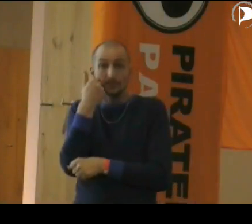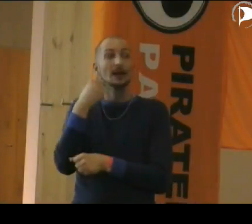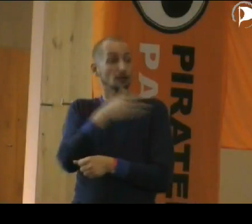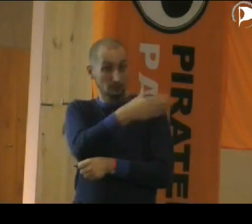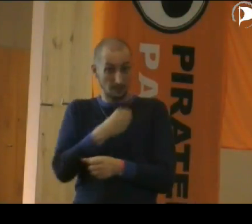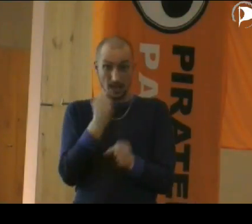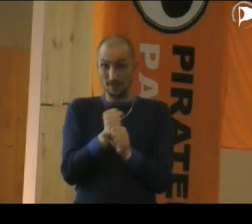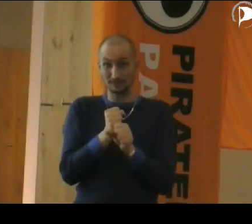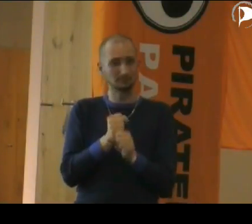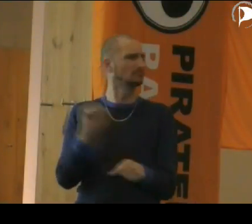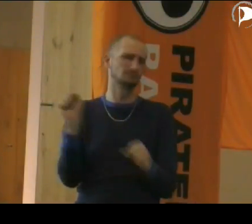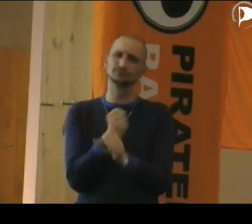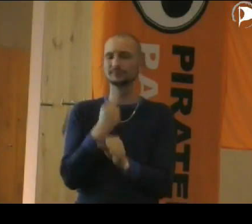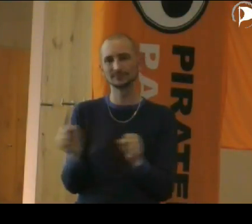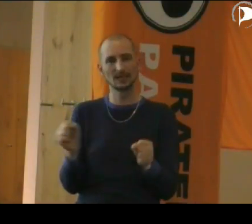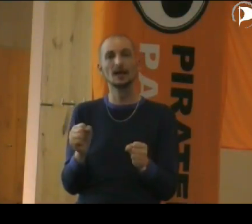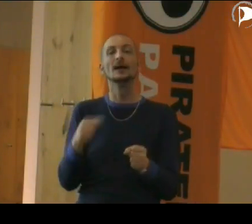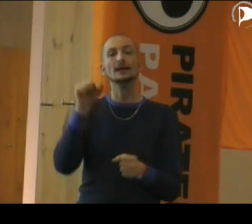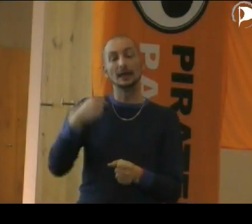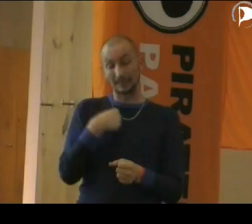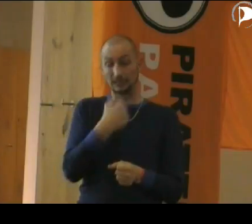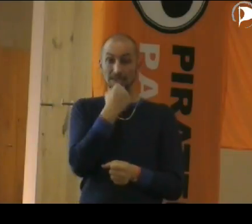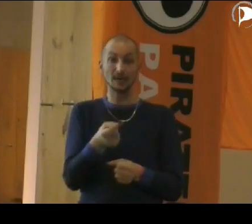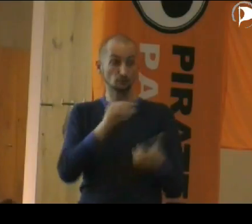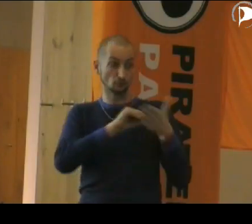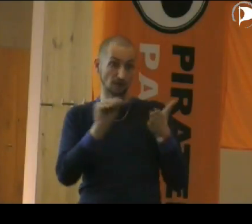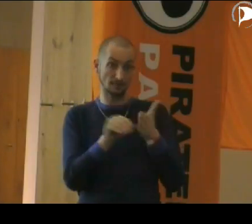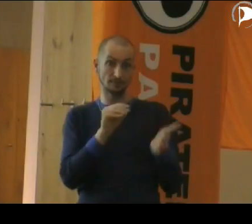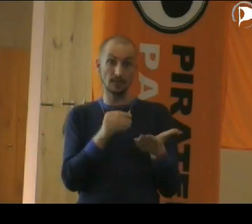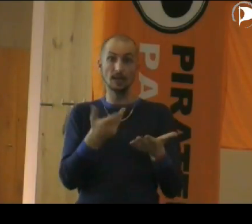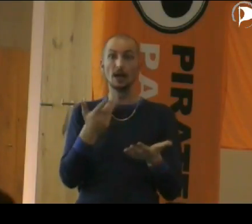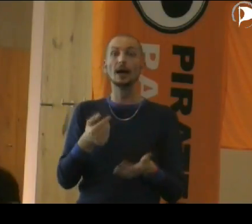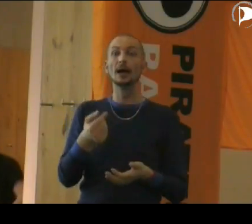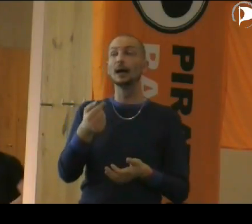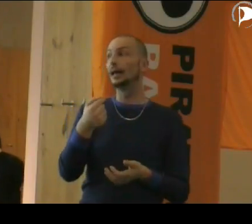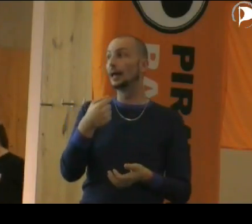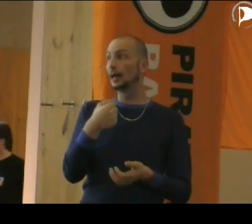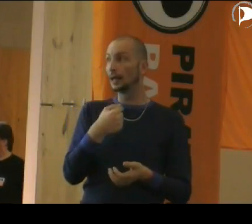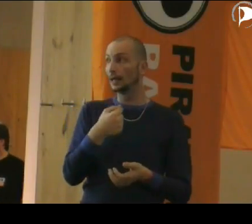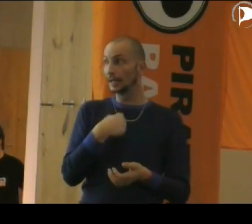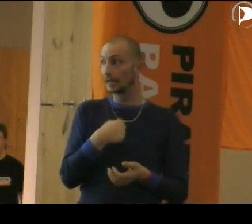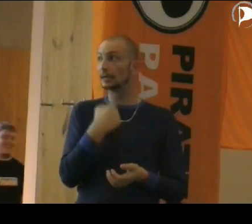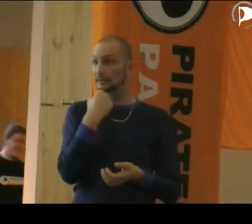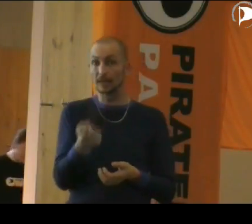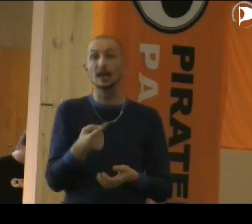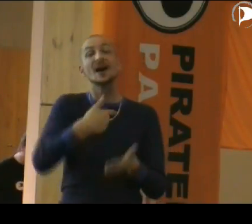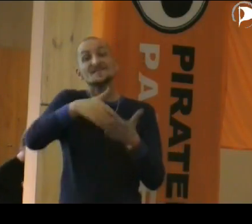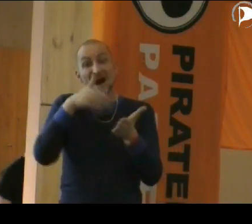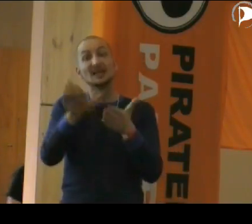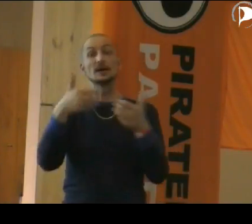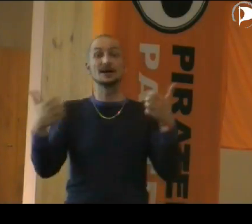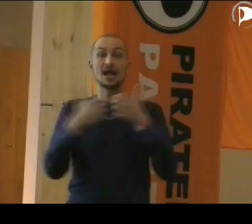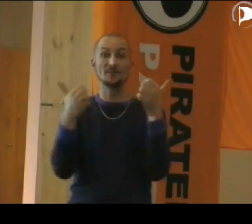zum anderen weisen das habe ich aber schon gesagt ist am fuß und gesellig habe ich gesagt ich kämpfe nicht mehr weitergehen